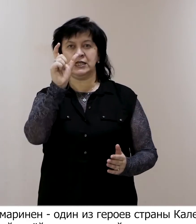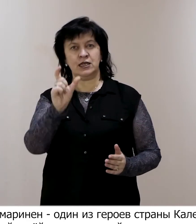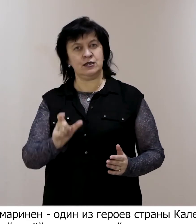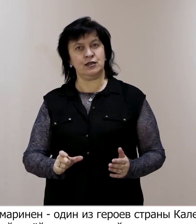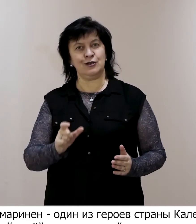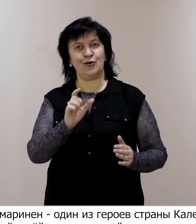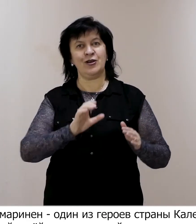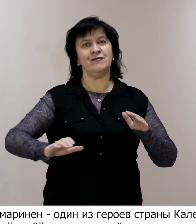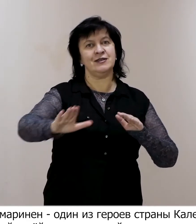калевалы